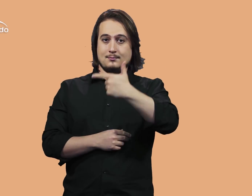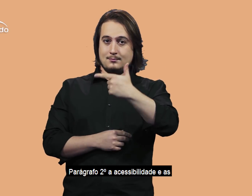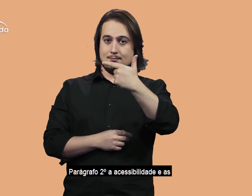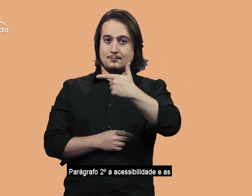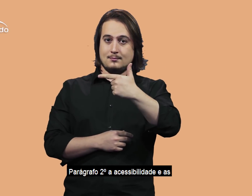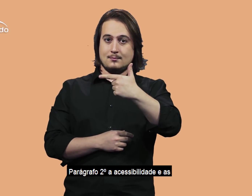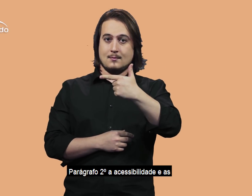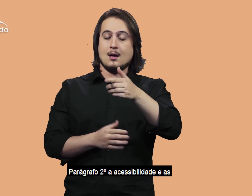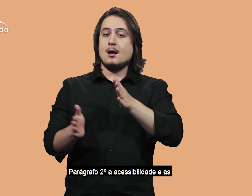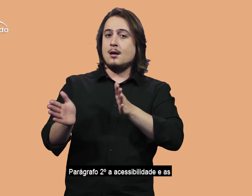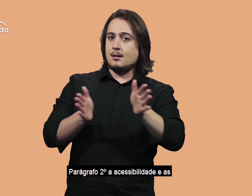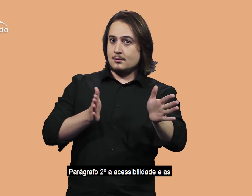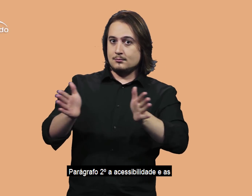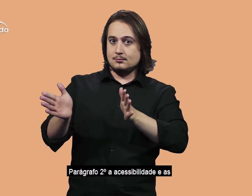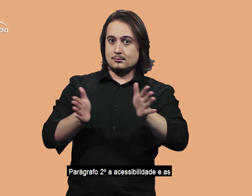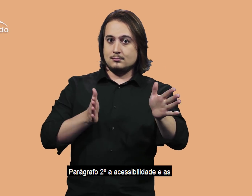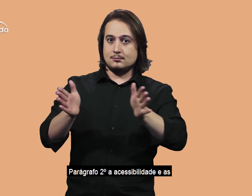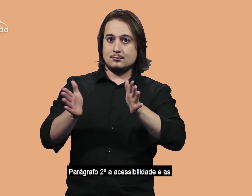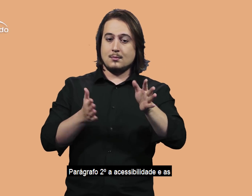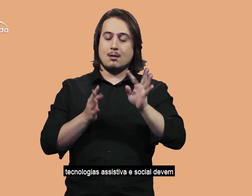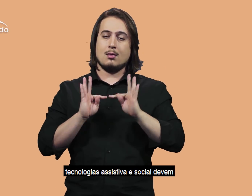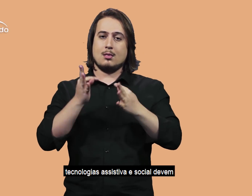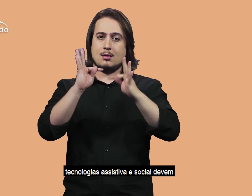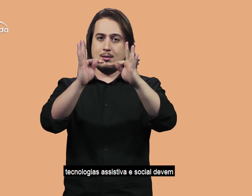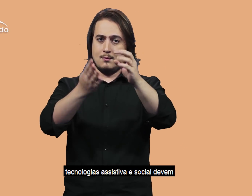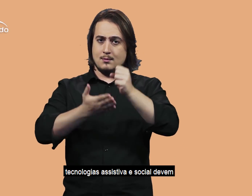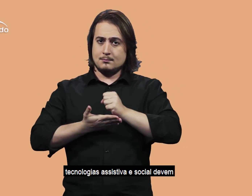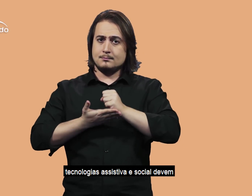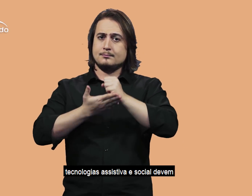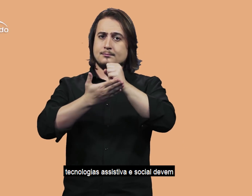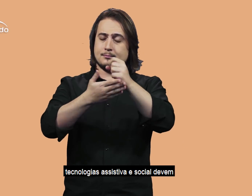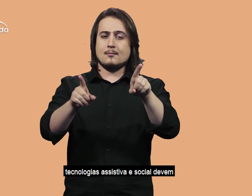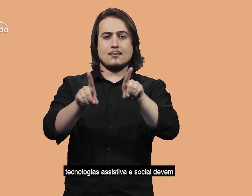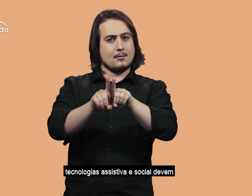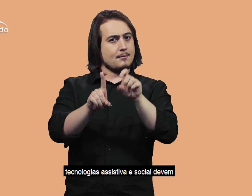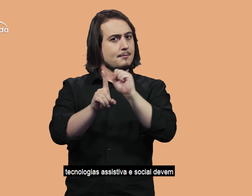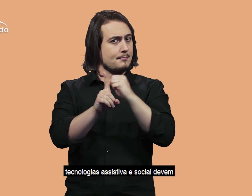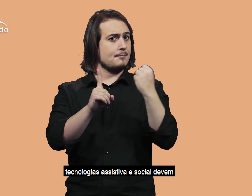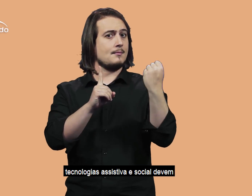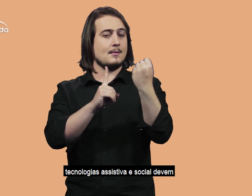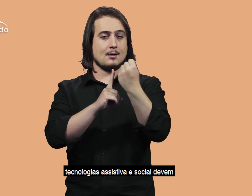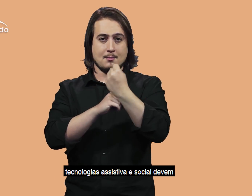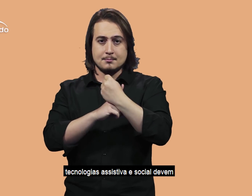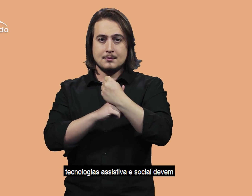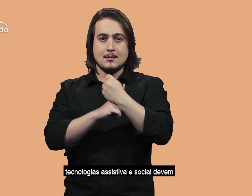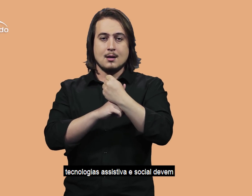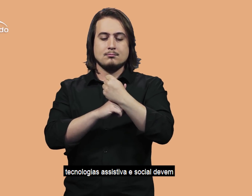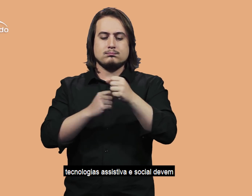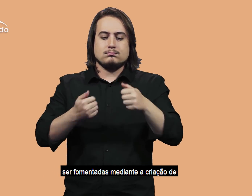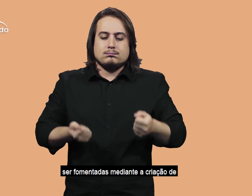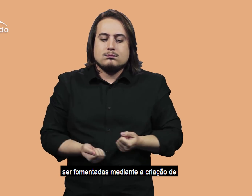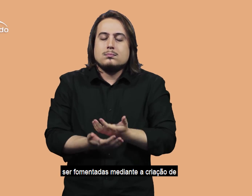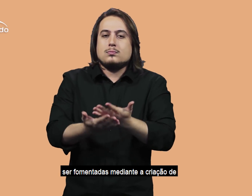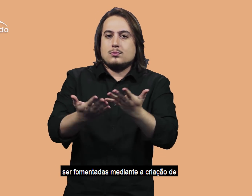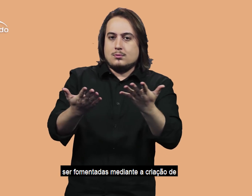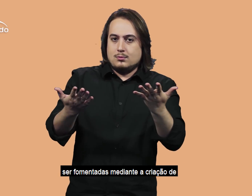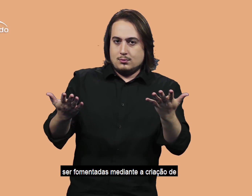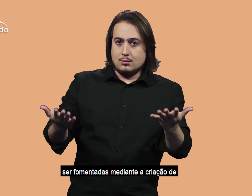2º a acessibilidade e as tecnologias assistivas e social devem ser fomentadas mediante a